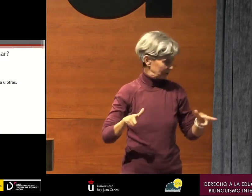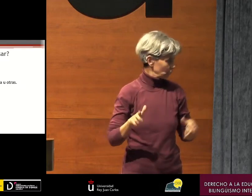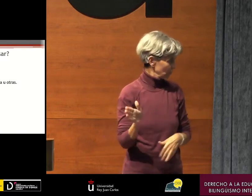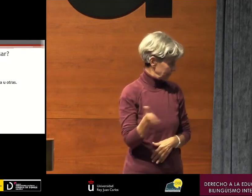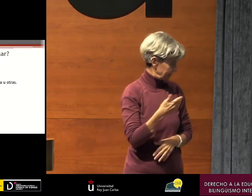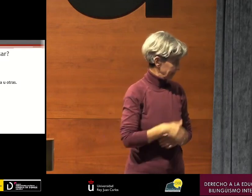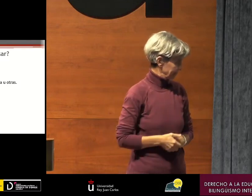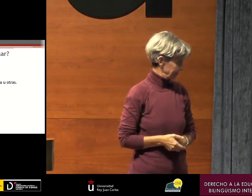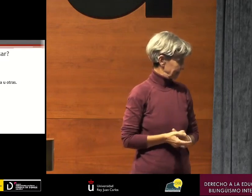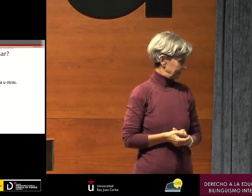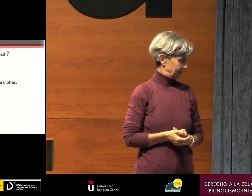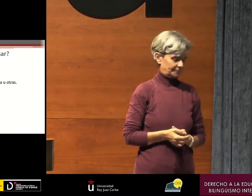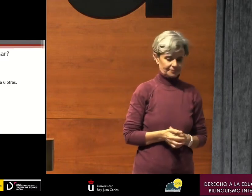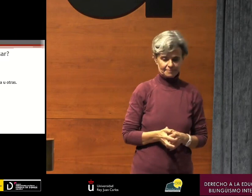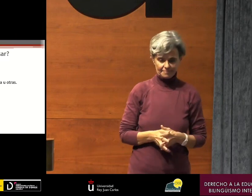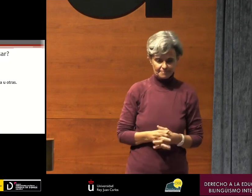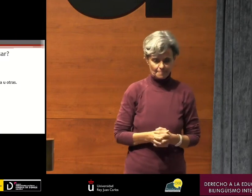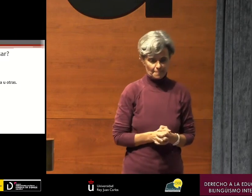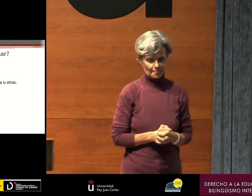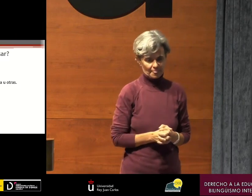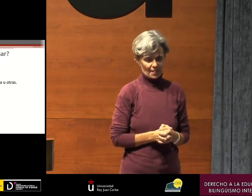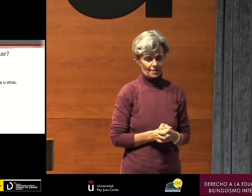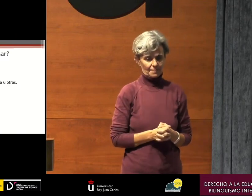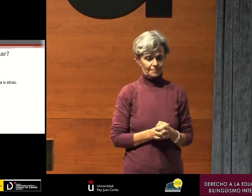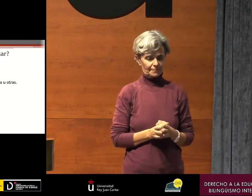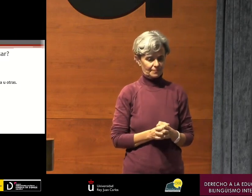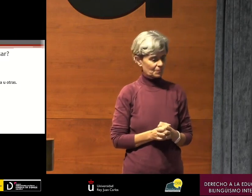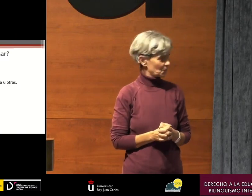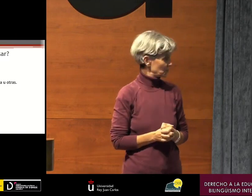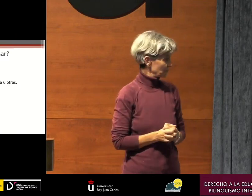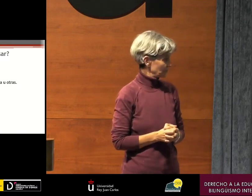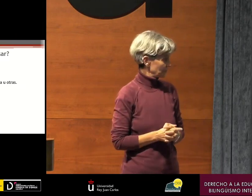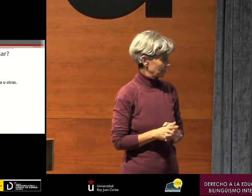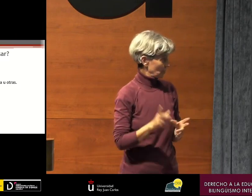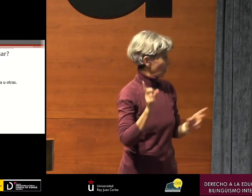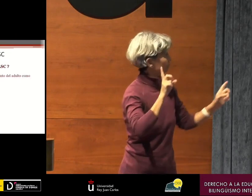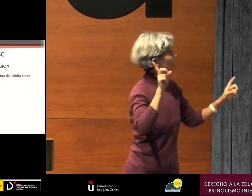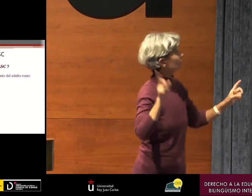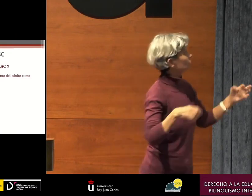Luego profundizaré qué significa esto.